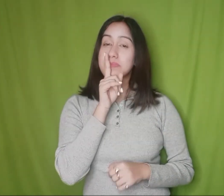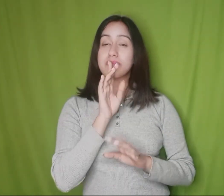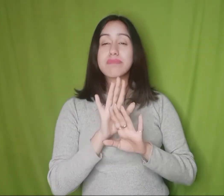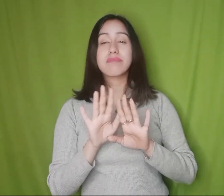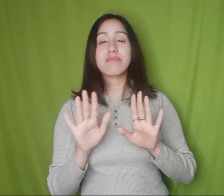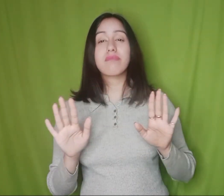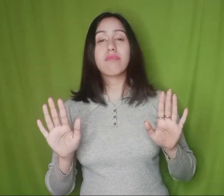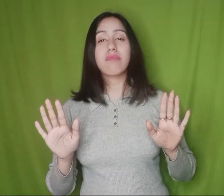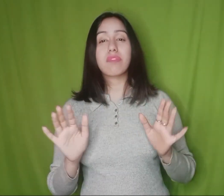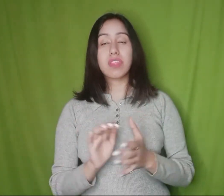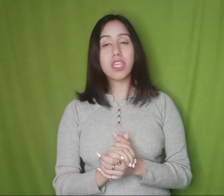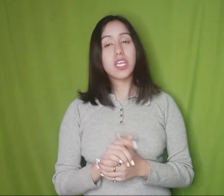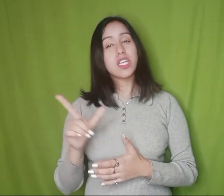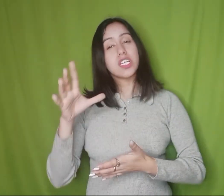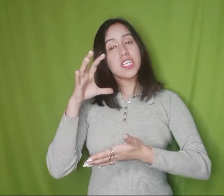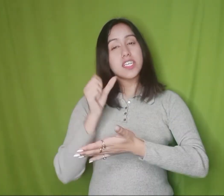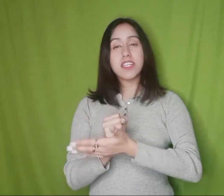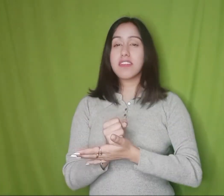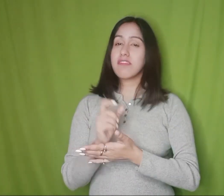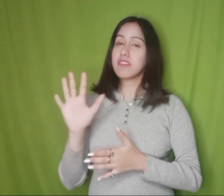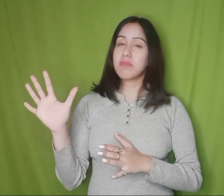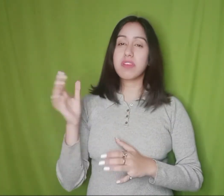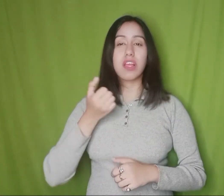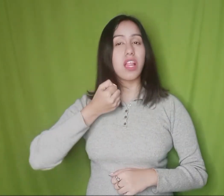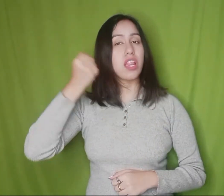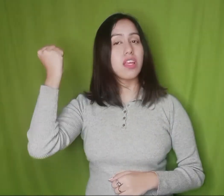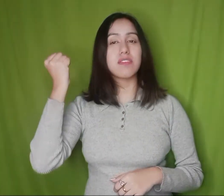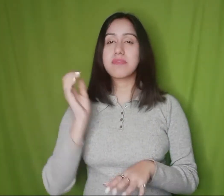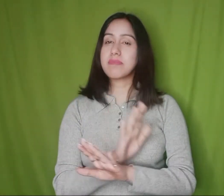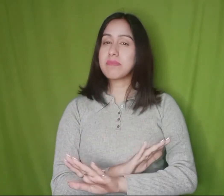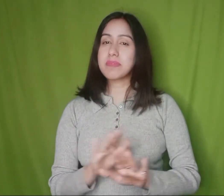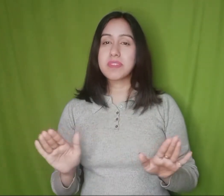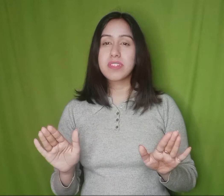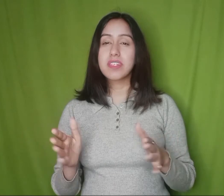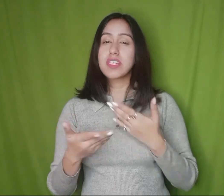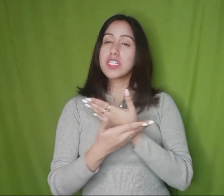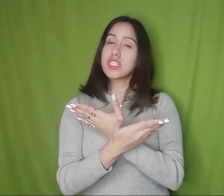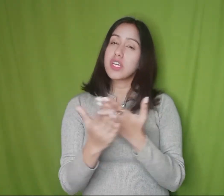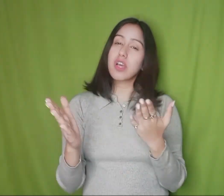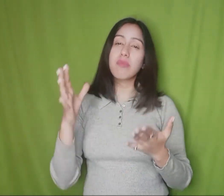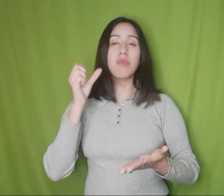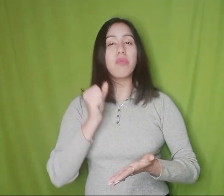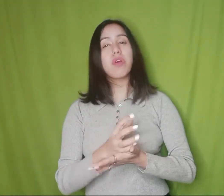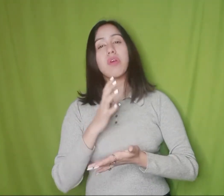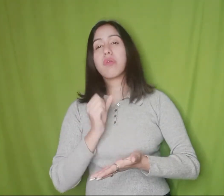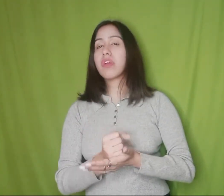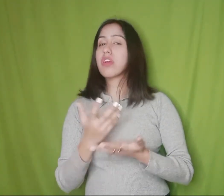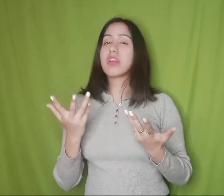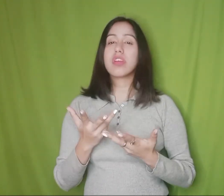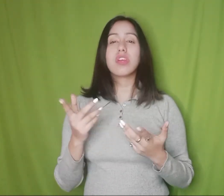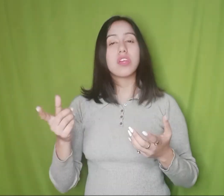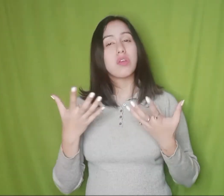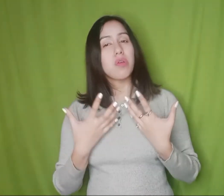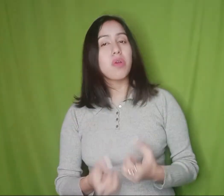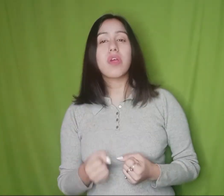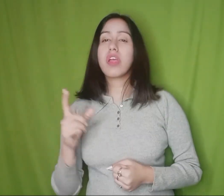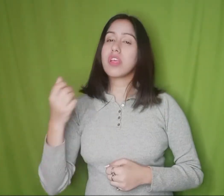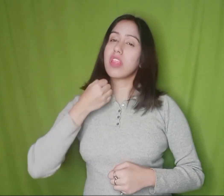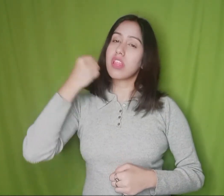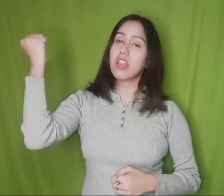सिर्फ परिस्थिति की थी। मीरा का दंड तय था। तमाम दरबारी, राजपुरोहित, मंत्री,